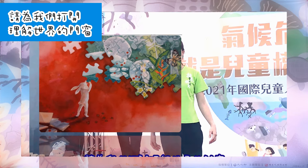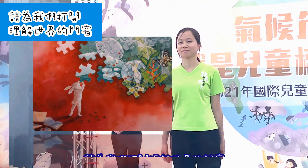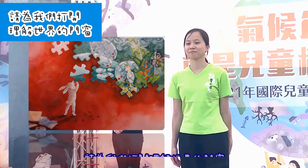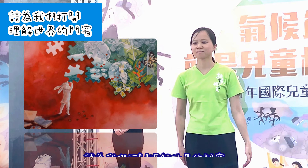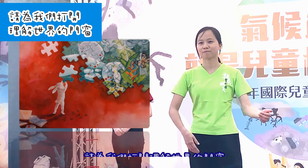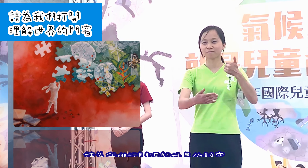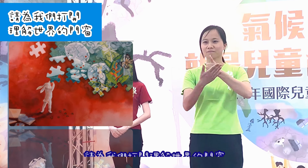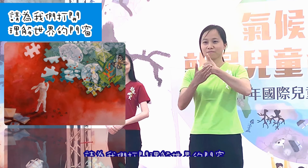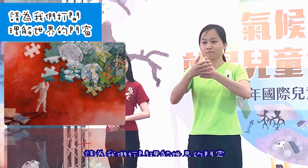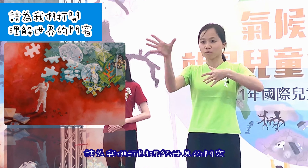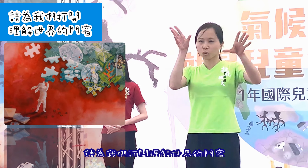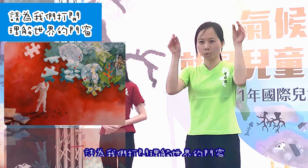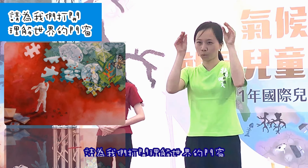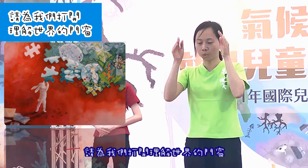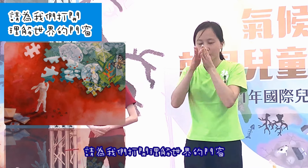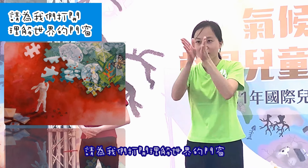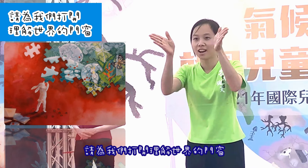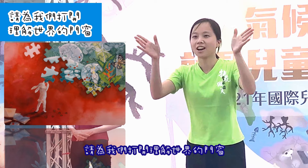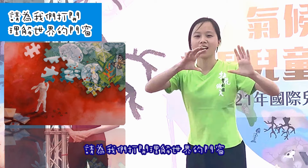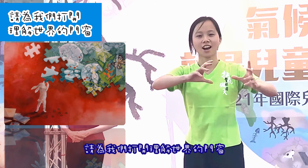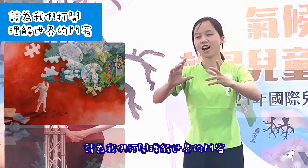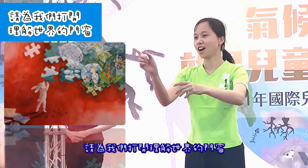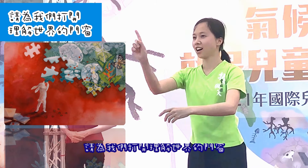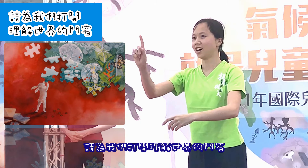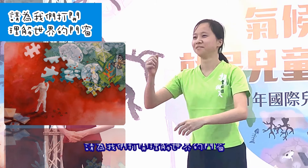请为我们打开理解世界的门窗，